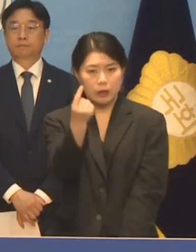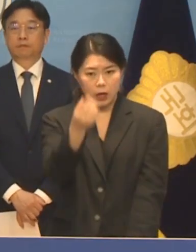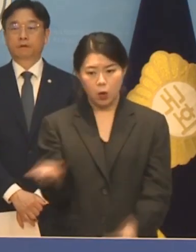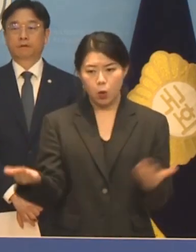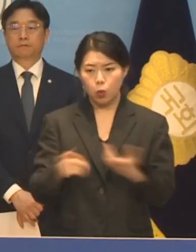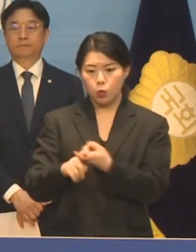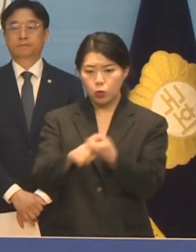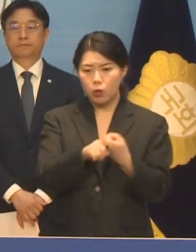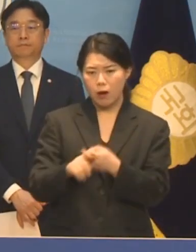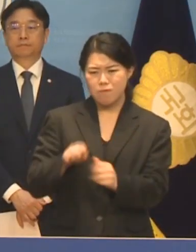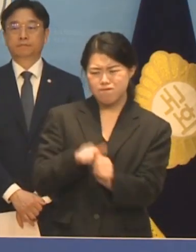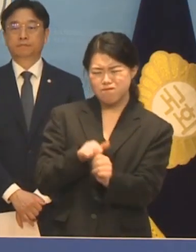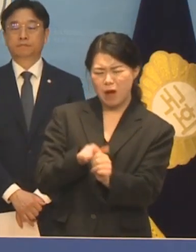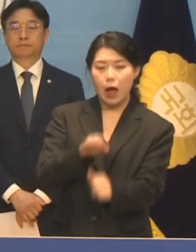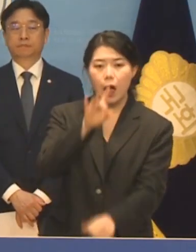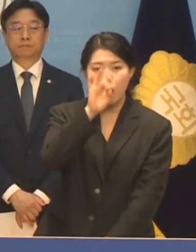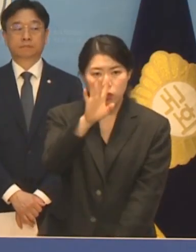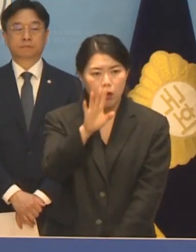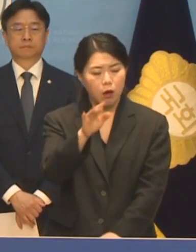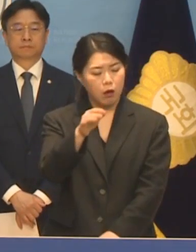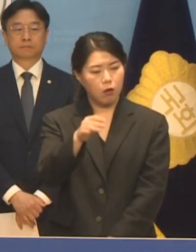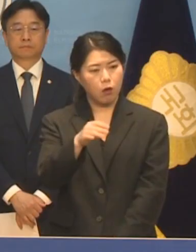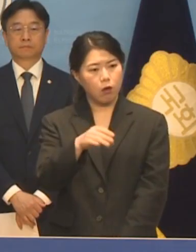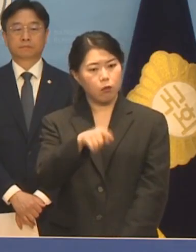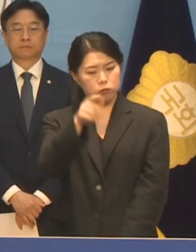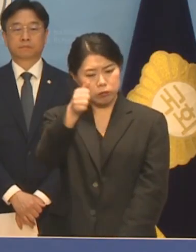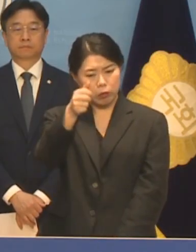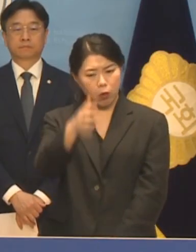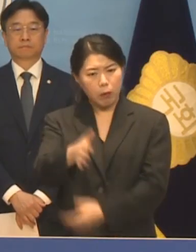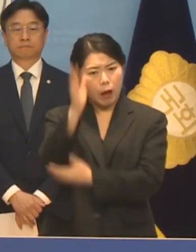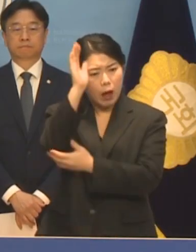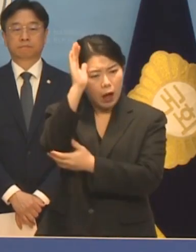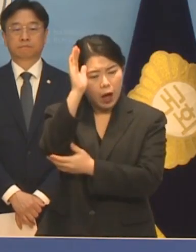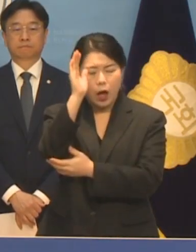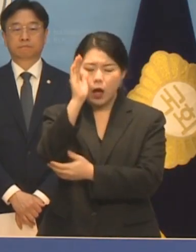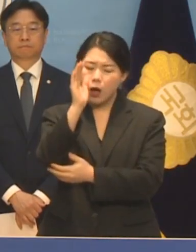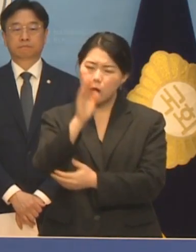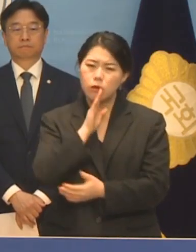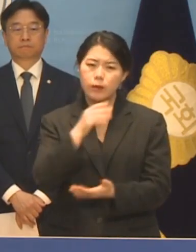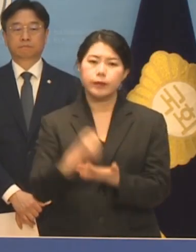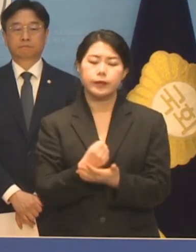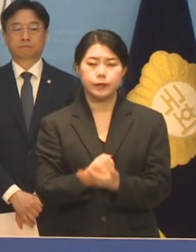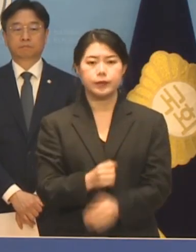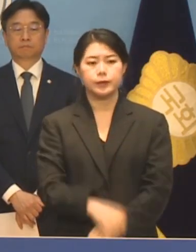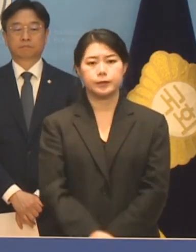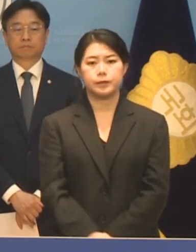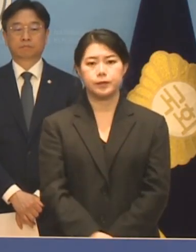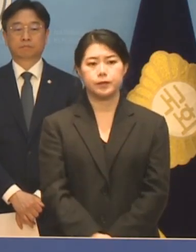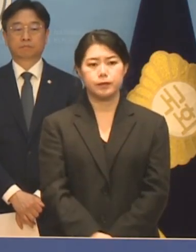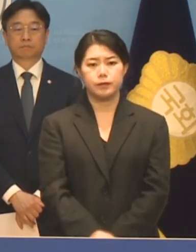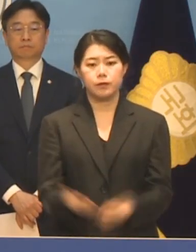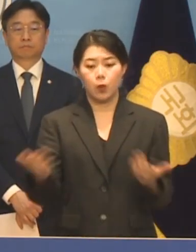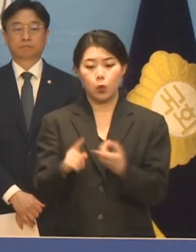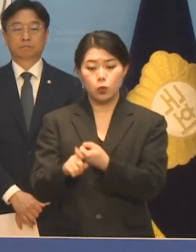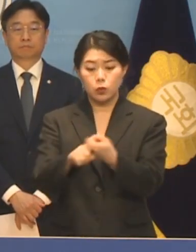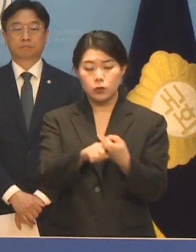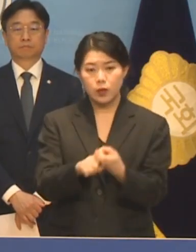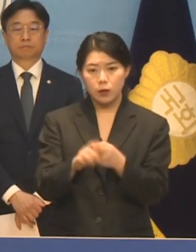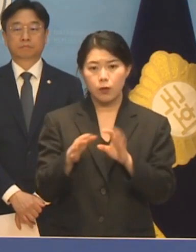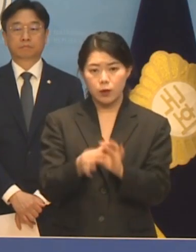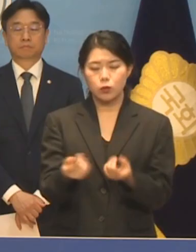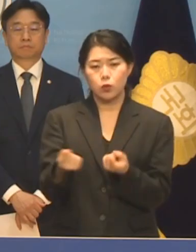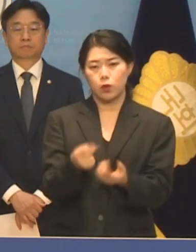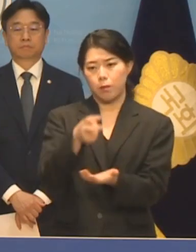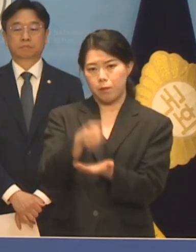안 된다는 이야기를 여러 번 해야 한다는 지금의 상황에 안타까움을 느낍니다. 노동조합 및 노동관계